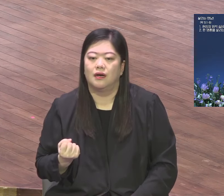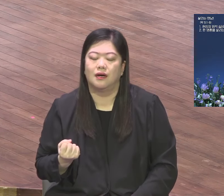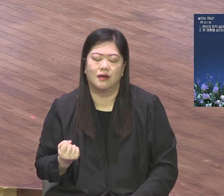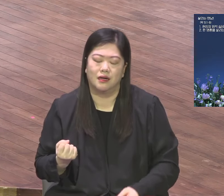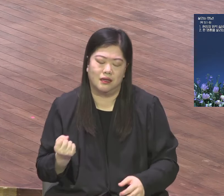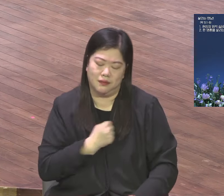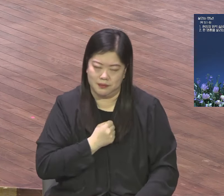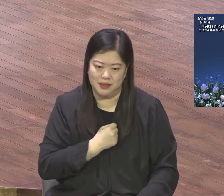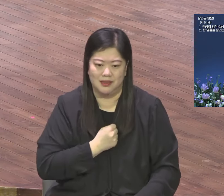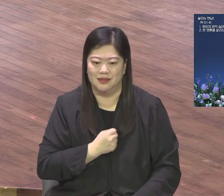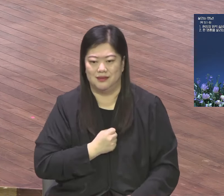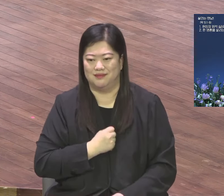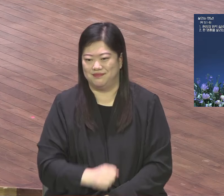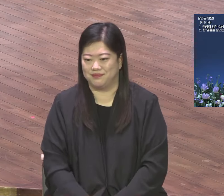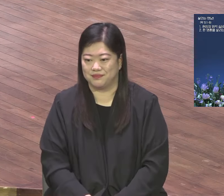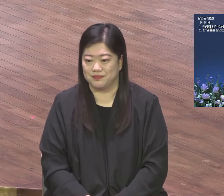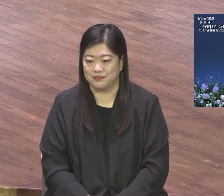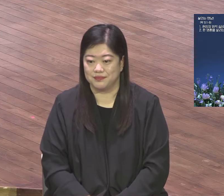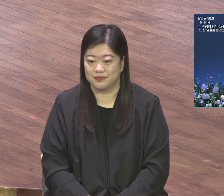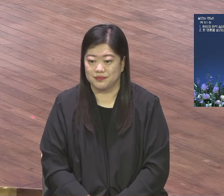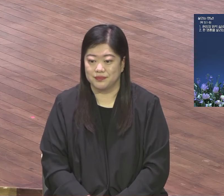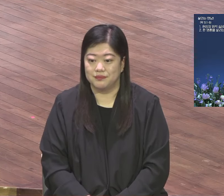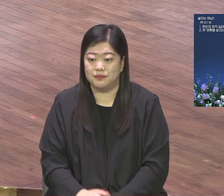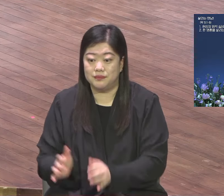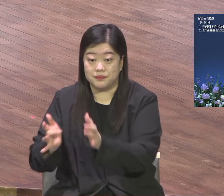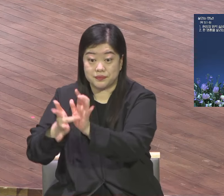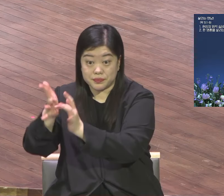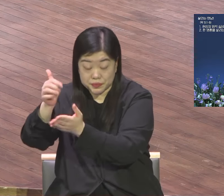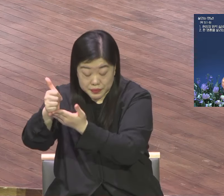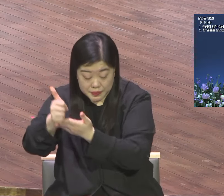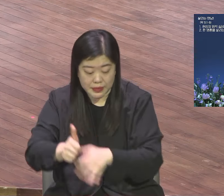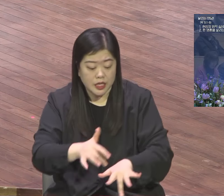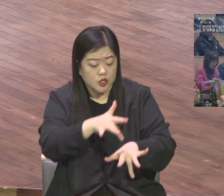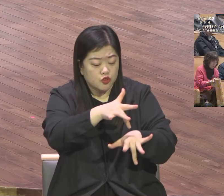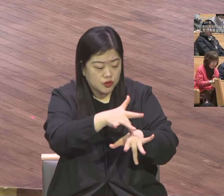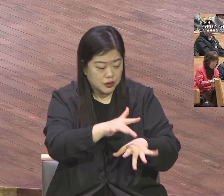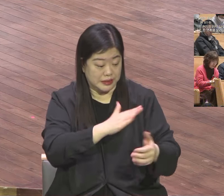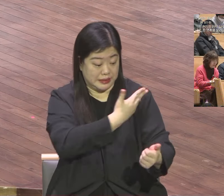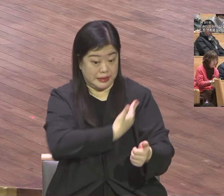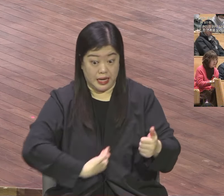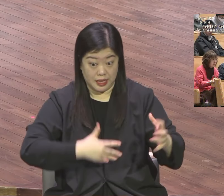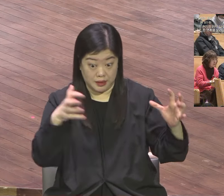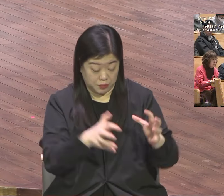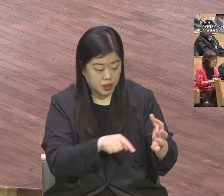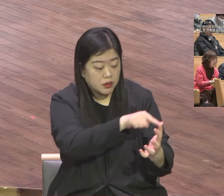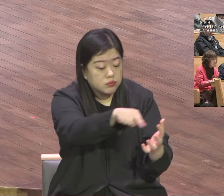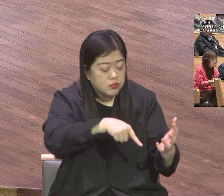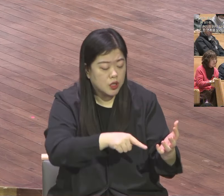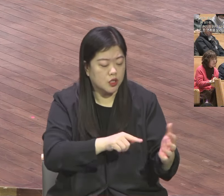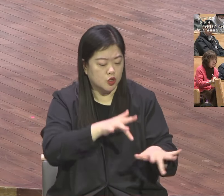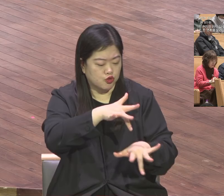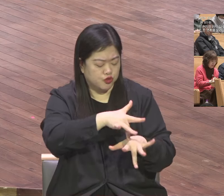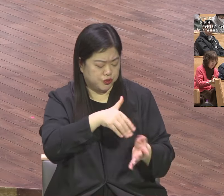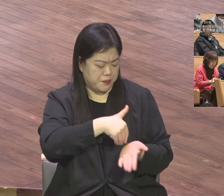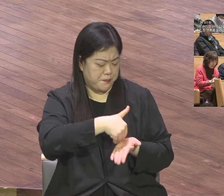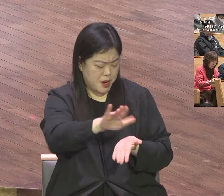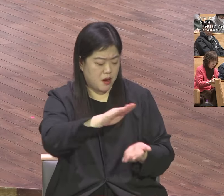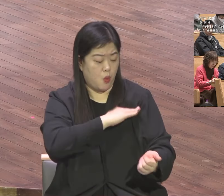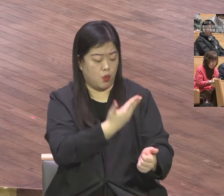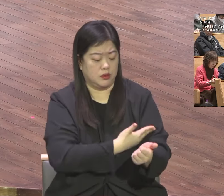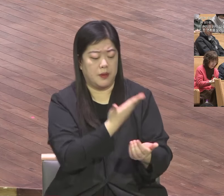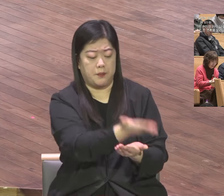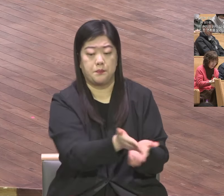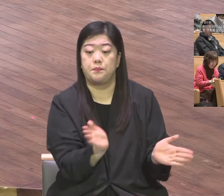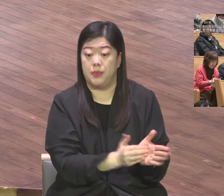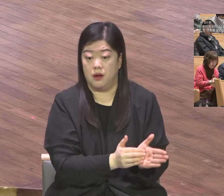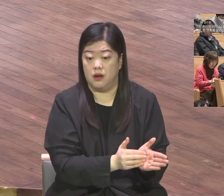제자들을 보내시면서 뭐요 귀신을 쫓아내는 권세도 주셨더라 그랬어요. 저는 개척하기 이전에는